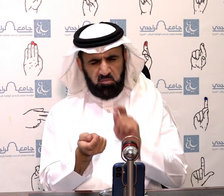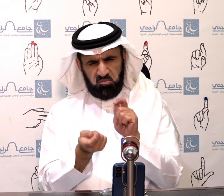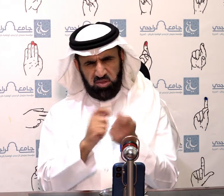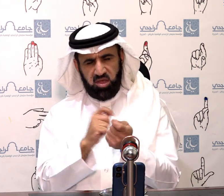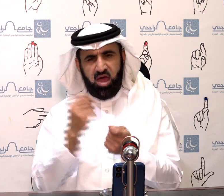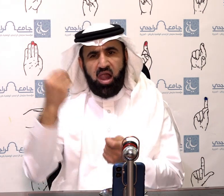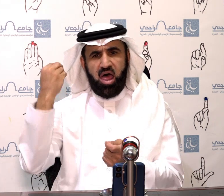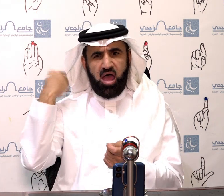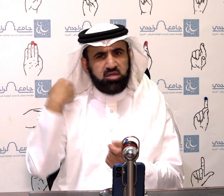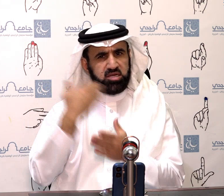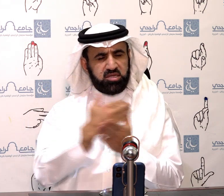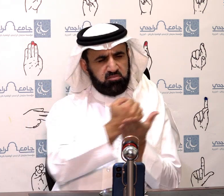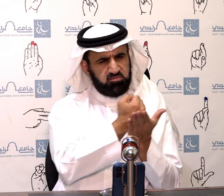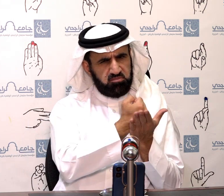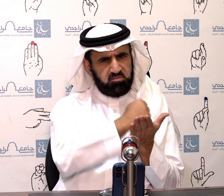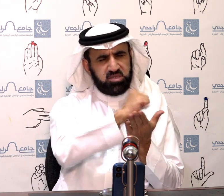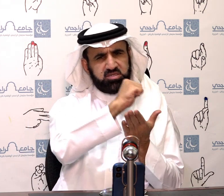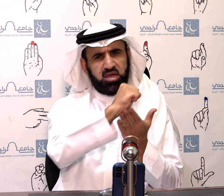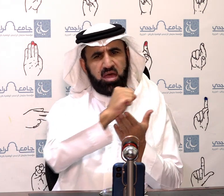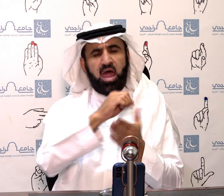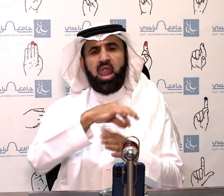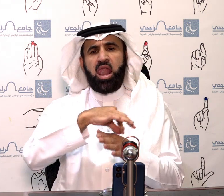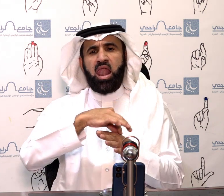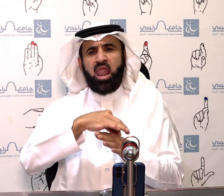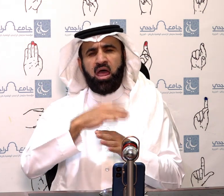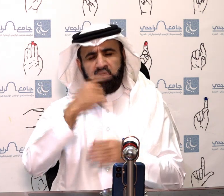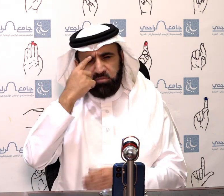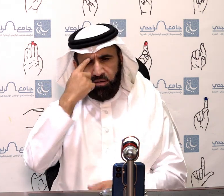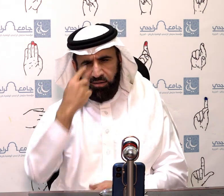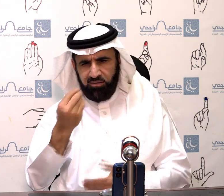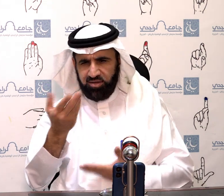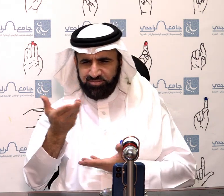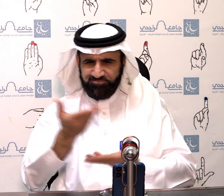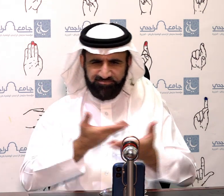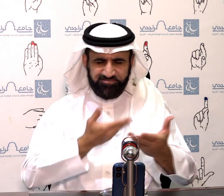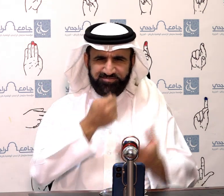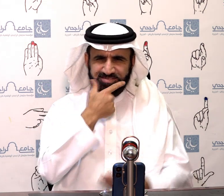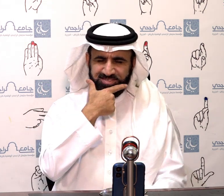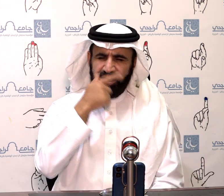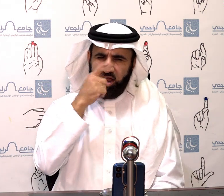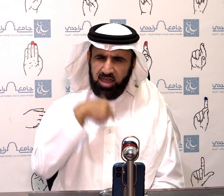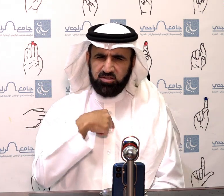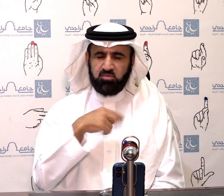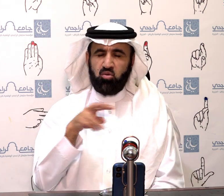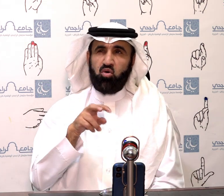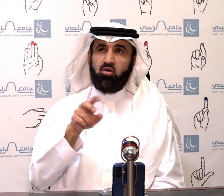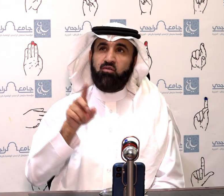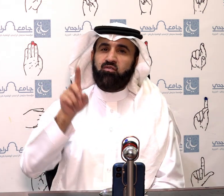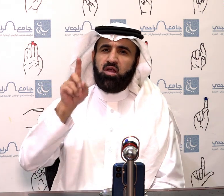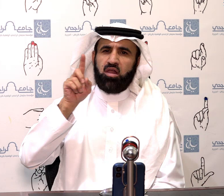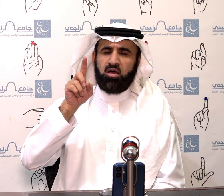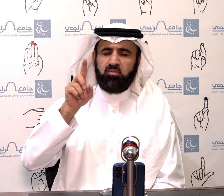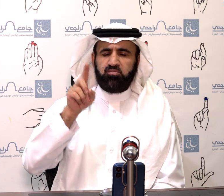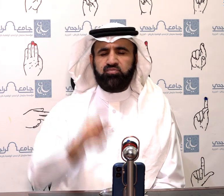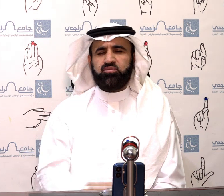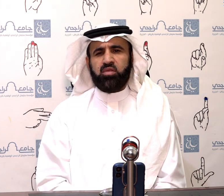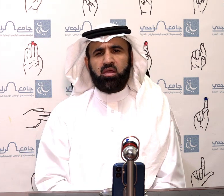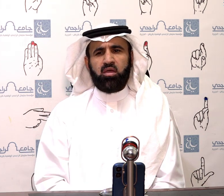تمحها، وخالق الناس بخلق حسن. اتق الله حيثما كنت، يراك الناس أو